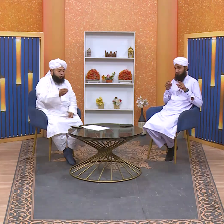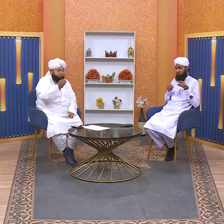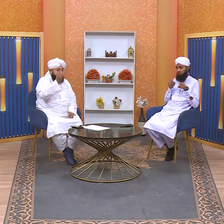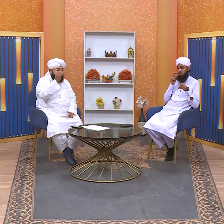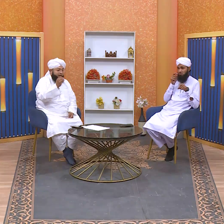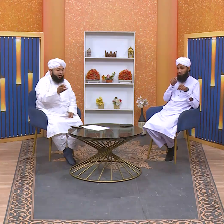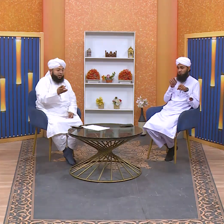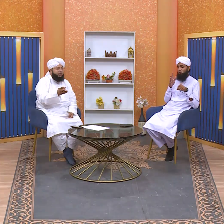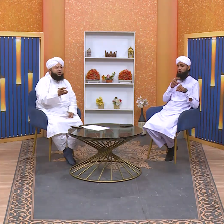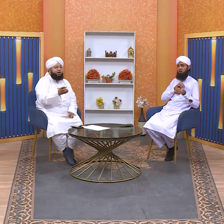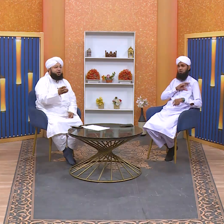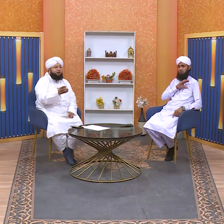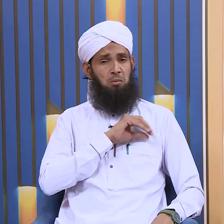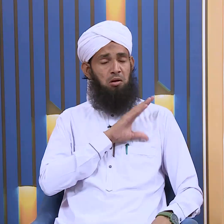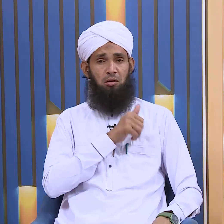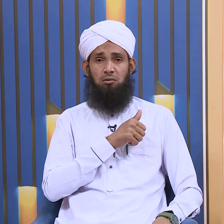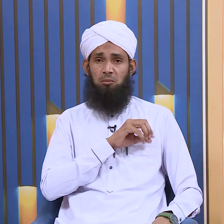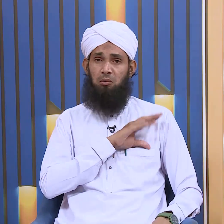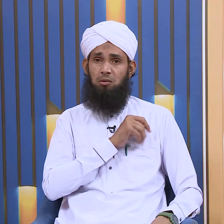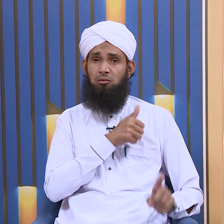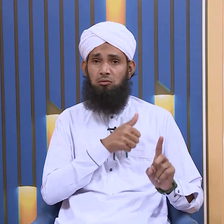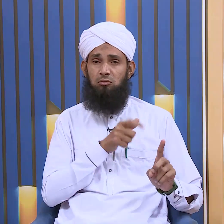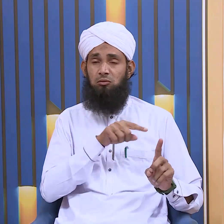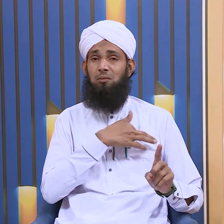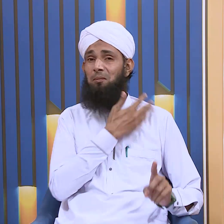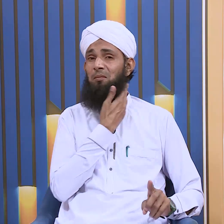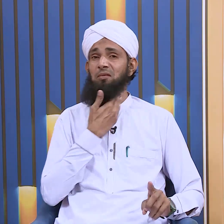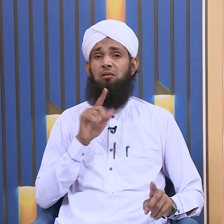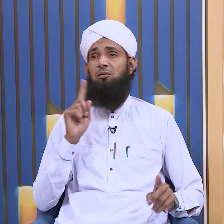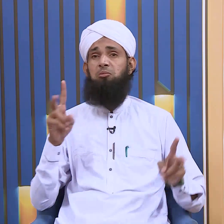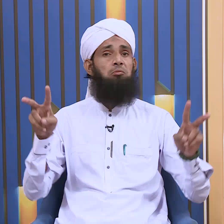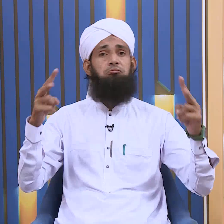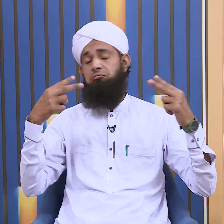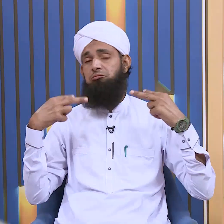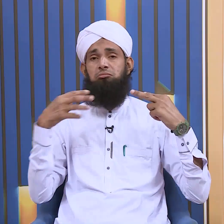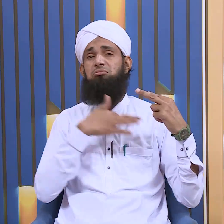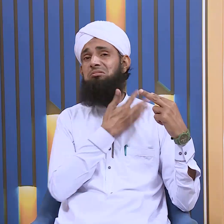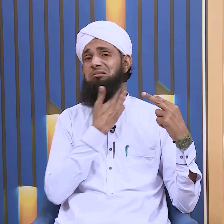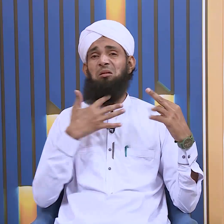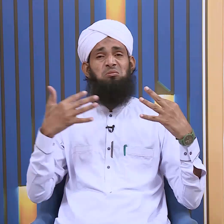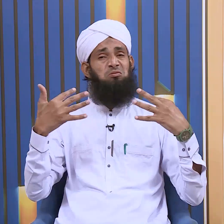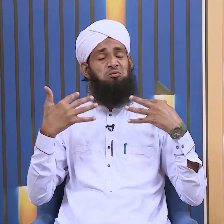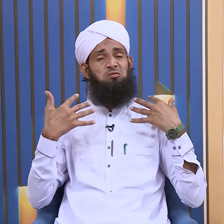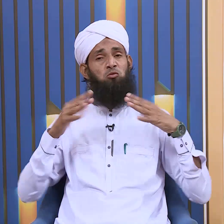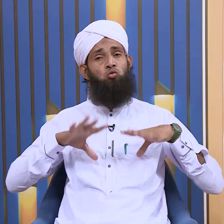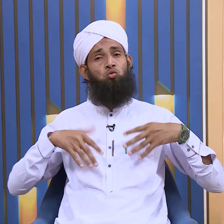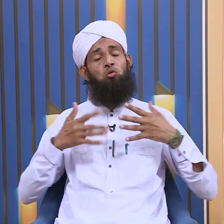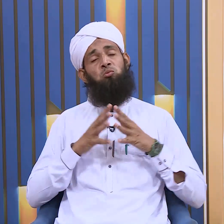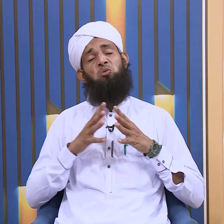بھی عمل کرے گا وہ حب جاہ کی جو ہلاکت خیزیاں ہیں اس کے بجائے محض